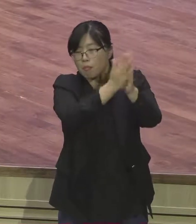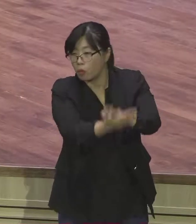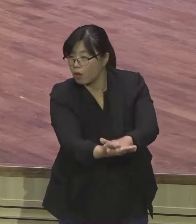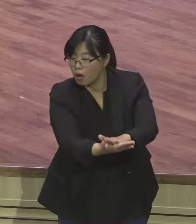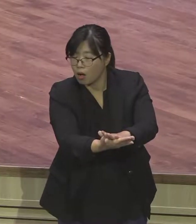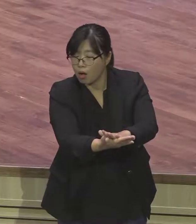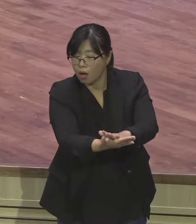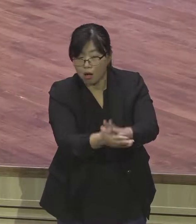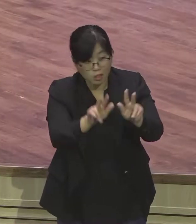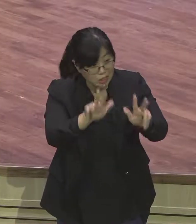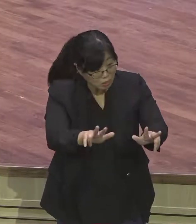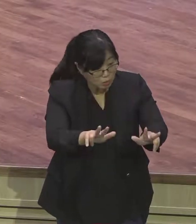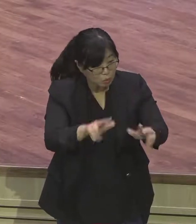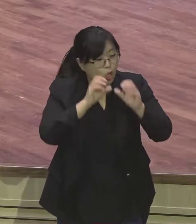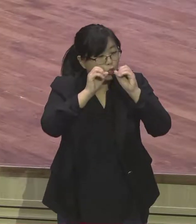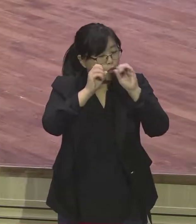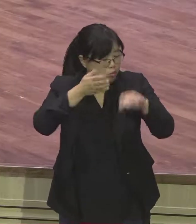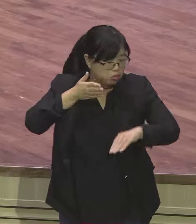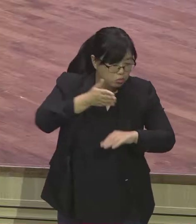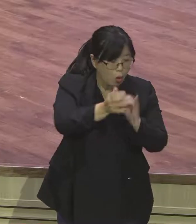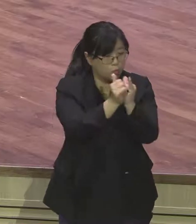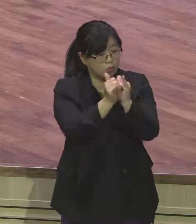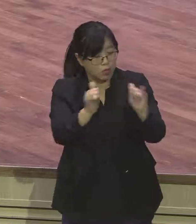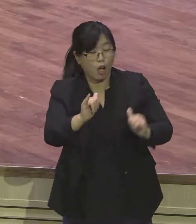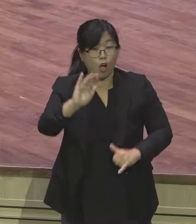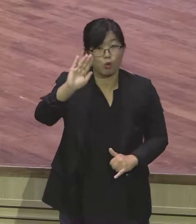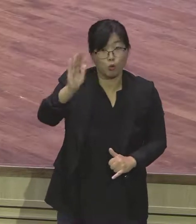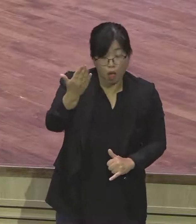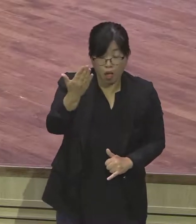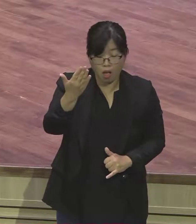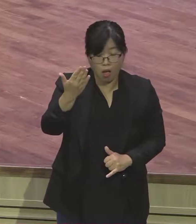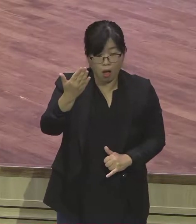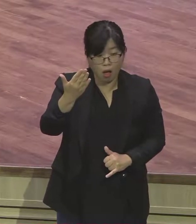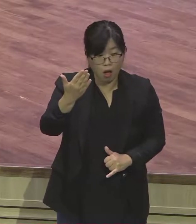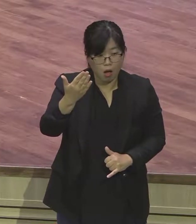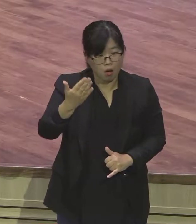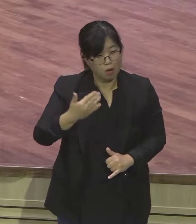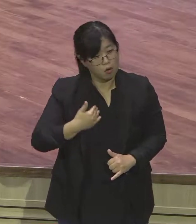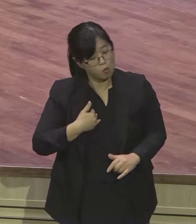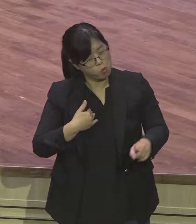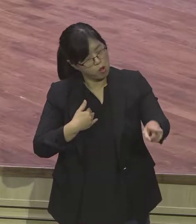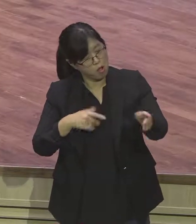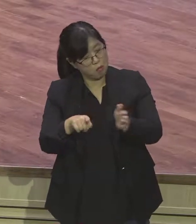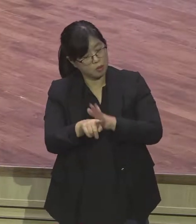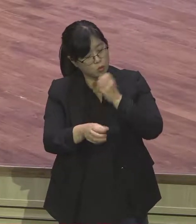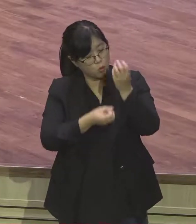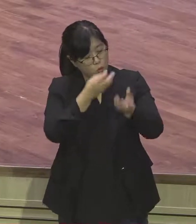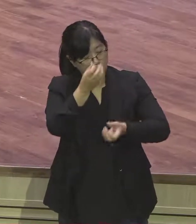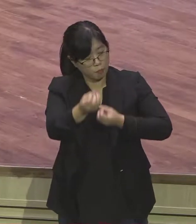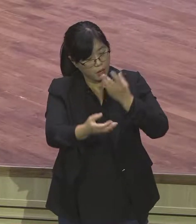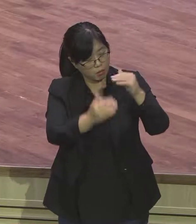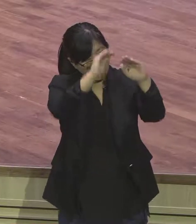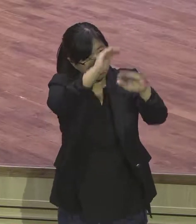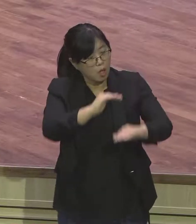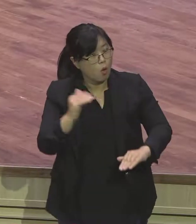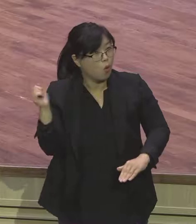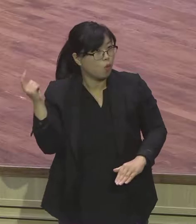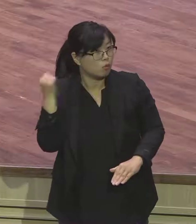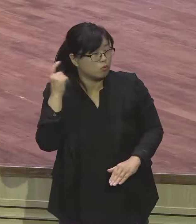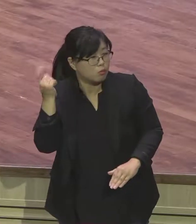거예요. 그리고 간증 새롭게 해서 나온 거예요. 그 사람이 여러분 이 땅에서 여러분